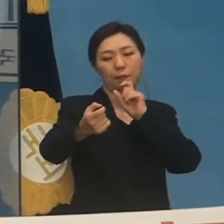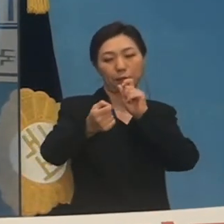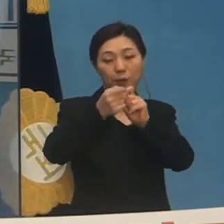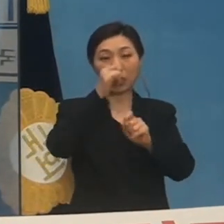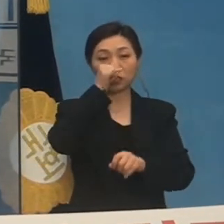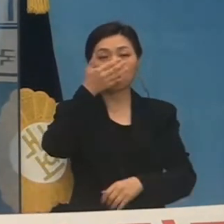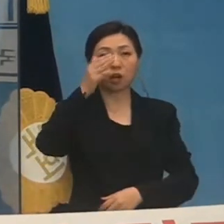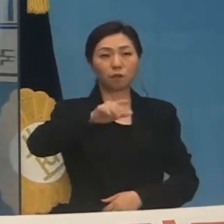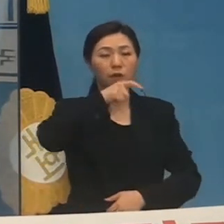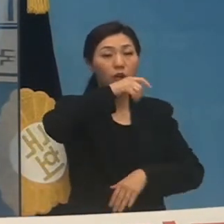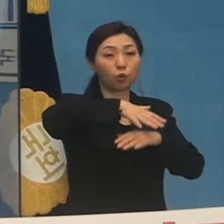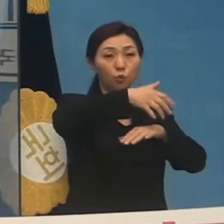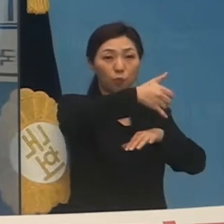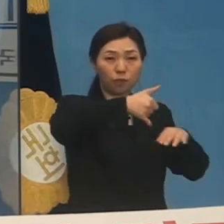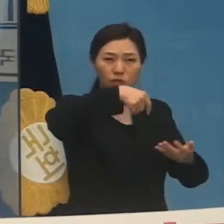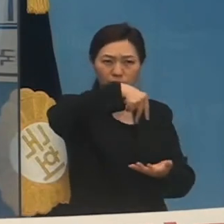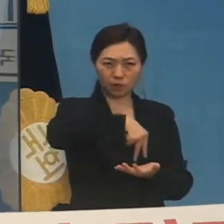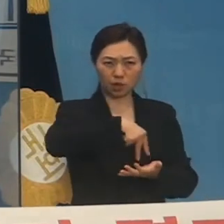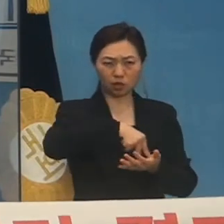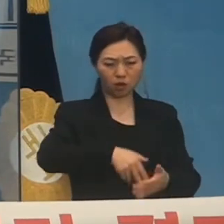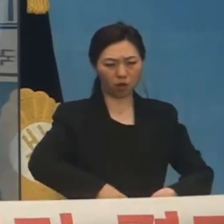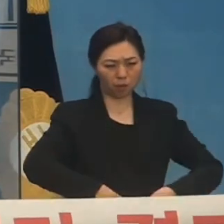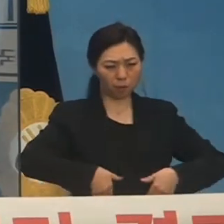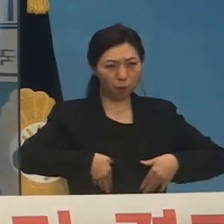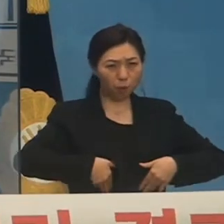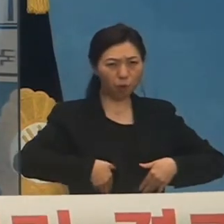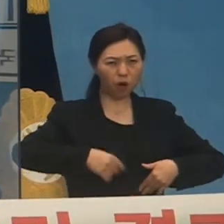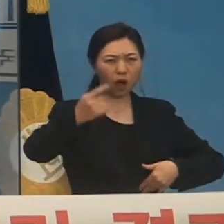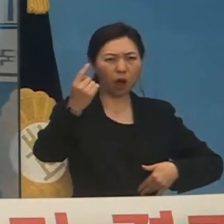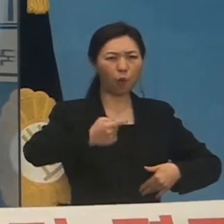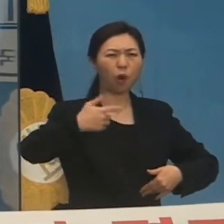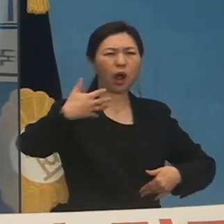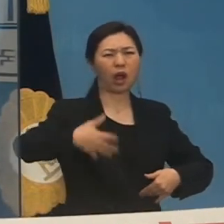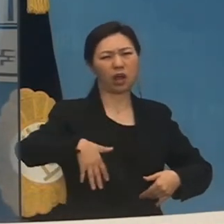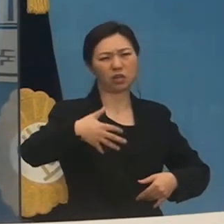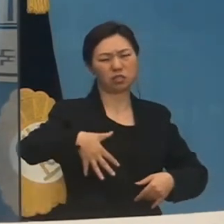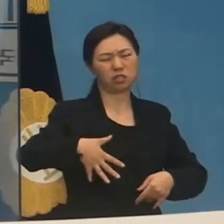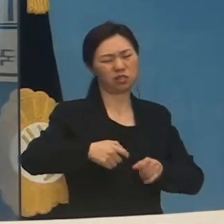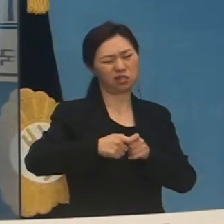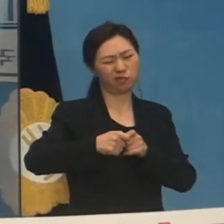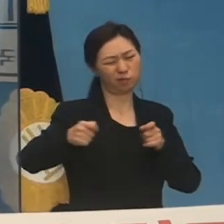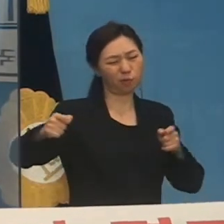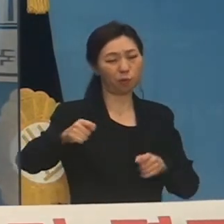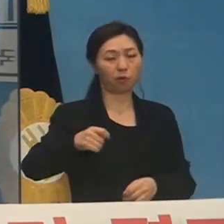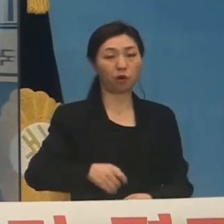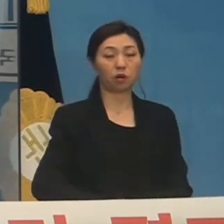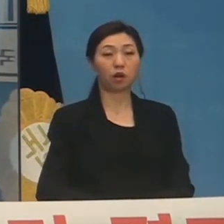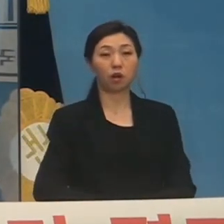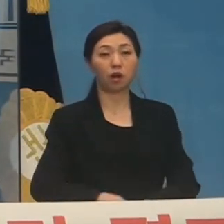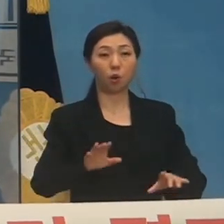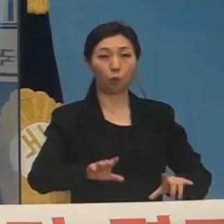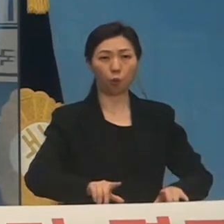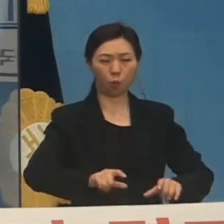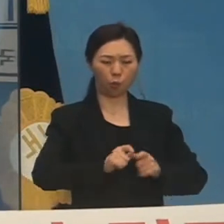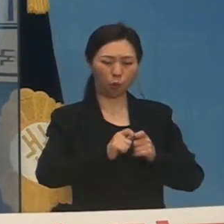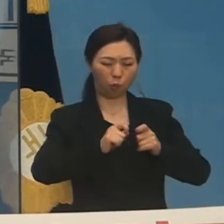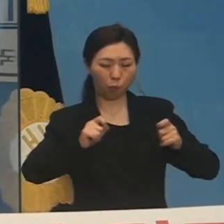우리 농민들에게는 봄이 오르면 아직 많이 남은 것 같습니다. 오래도록